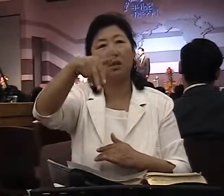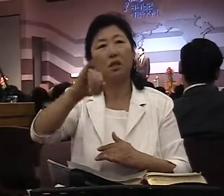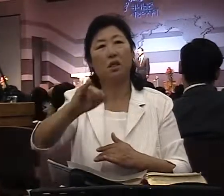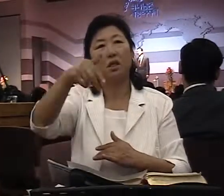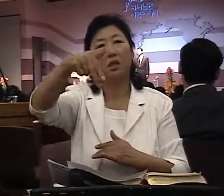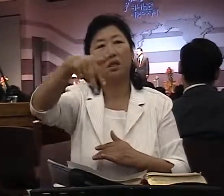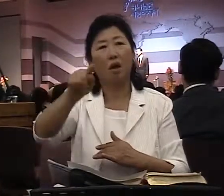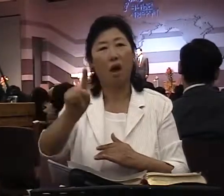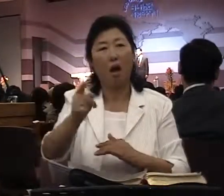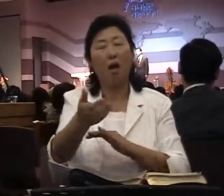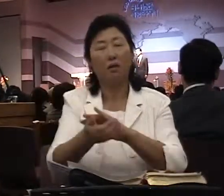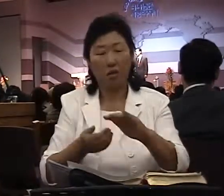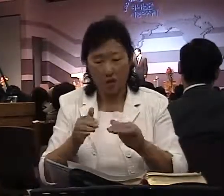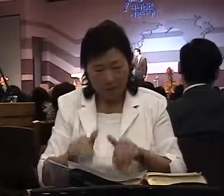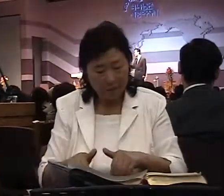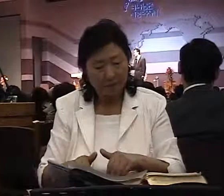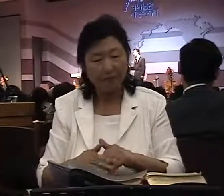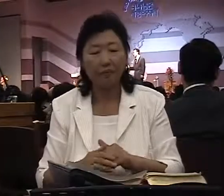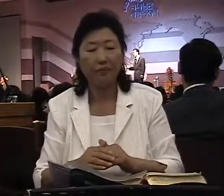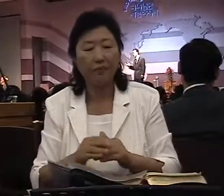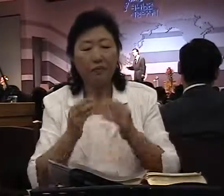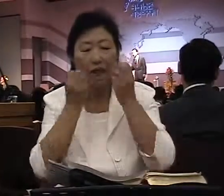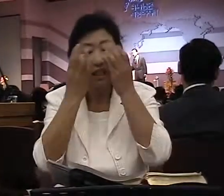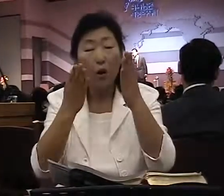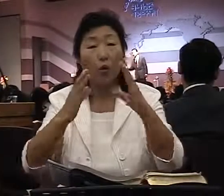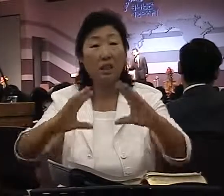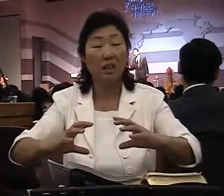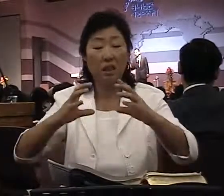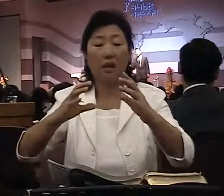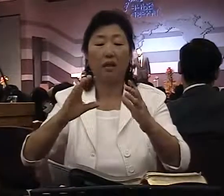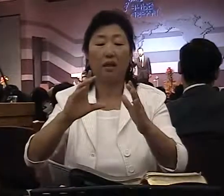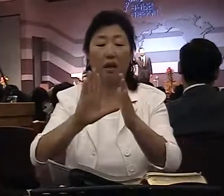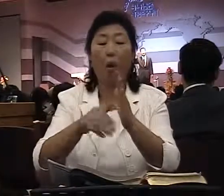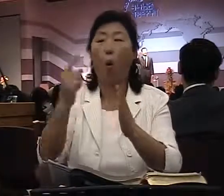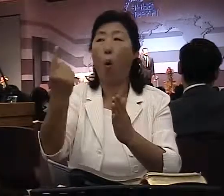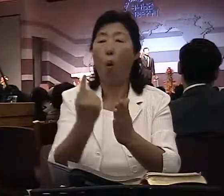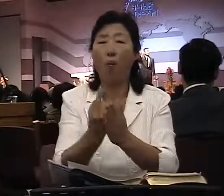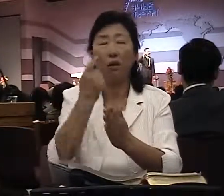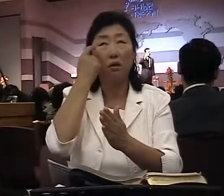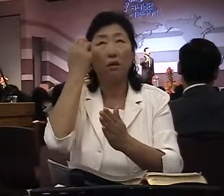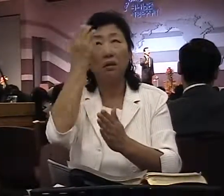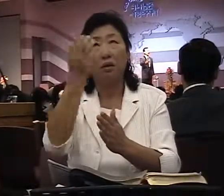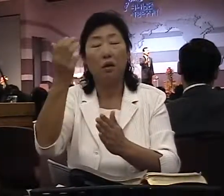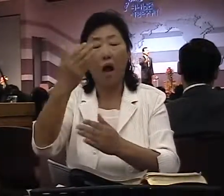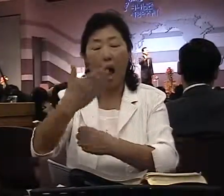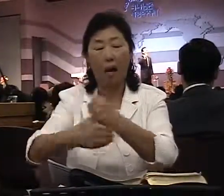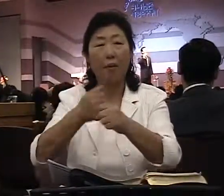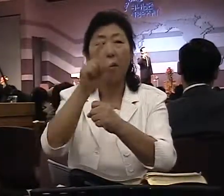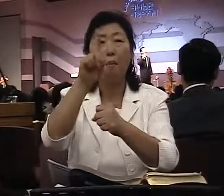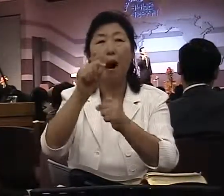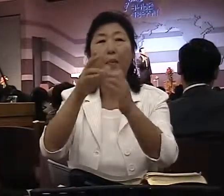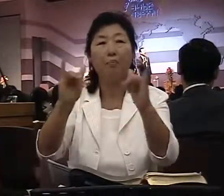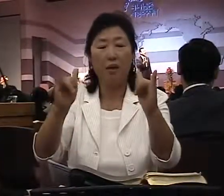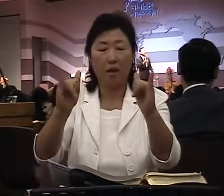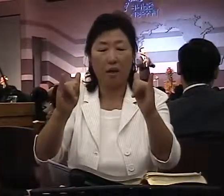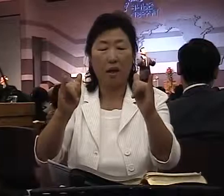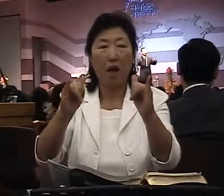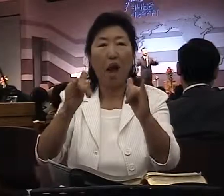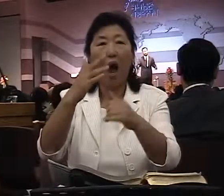마지막 때가 되면은 새로운 시대가 오는데 그때에는 성령을 하나님께서 만민에게, 모든 하나님의 백성들에게